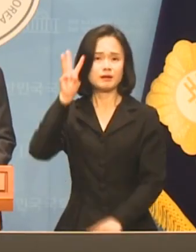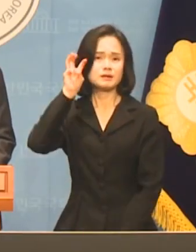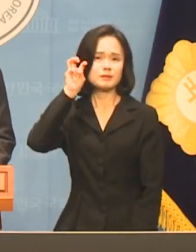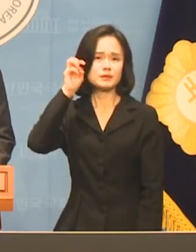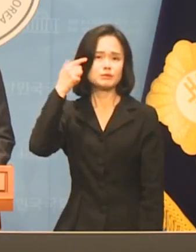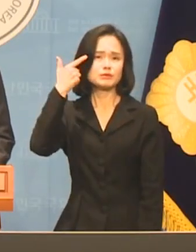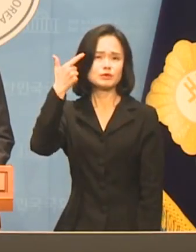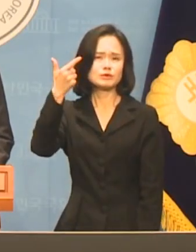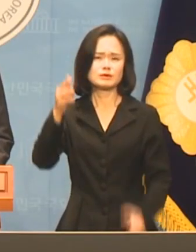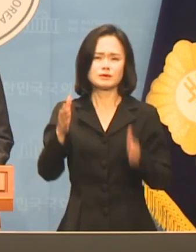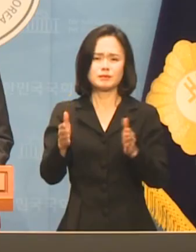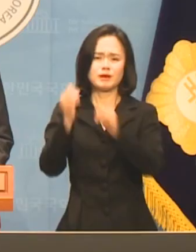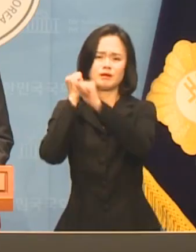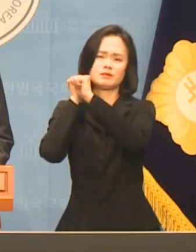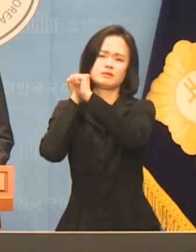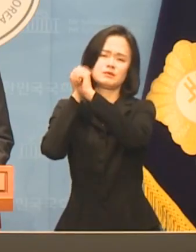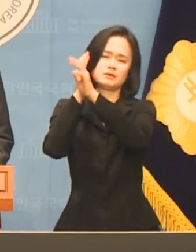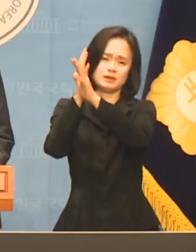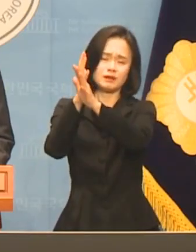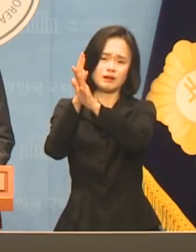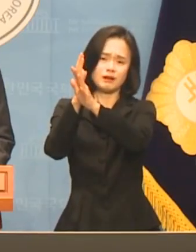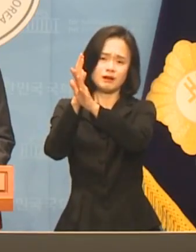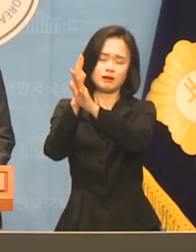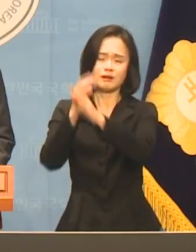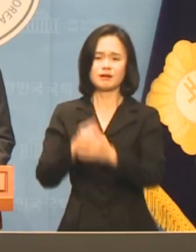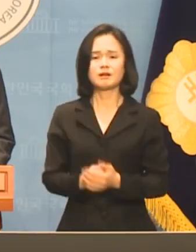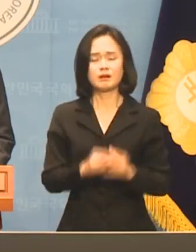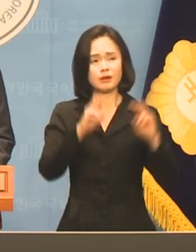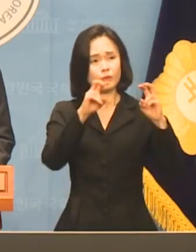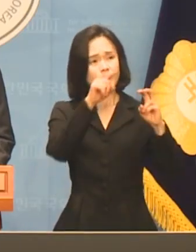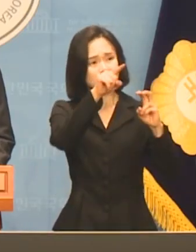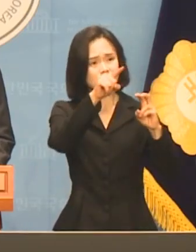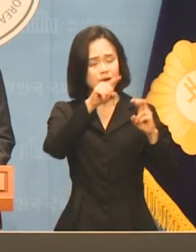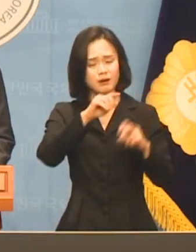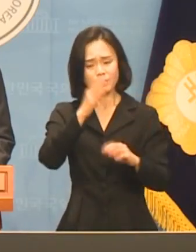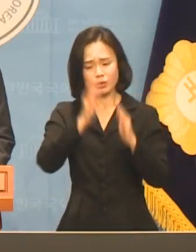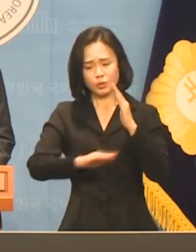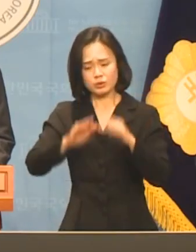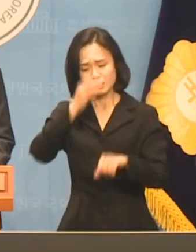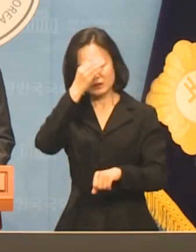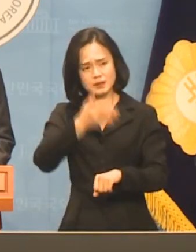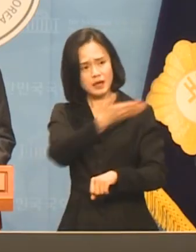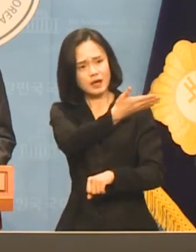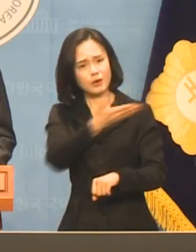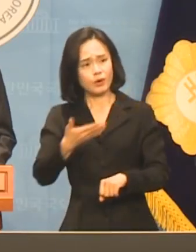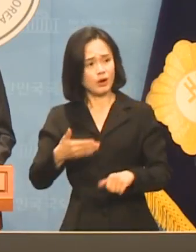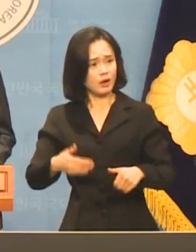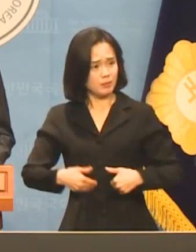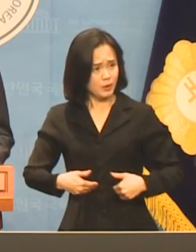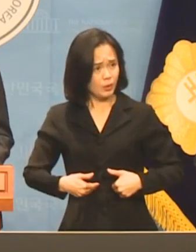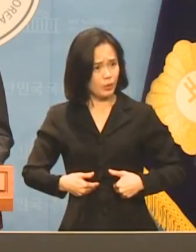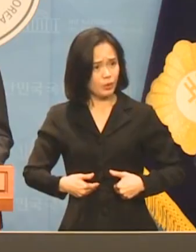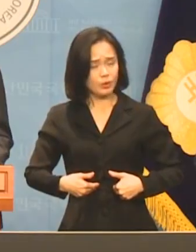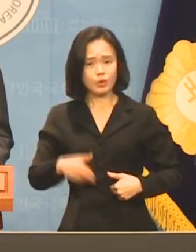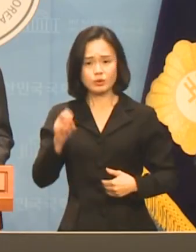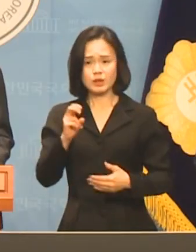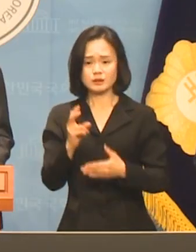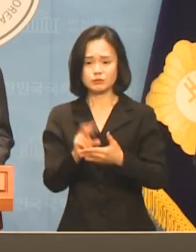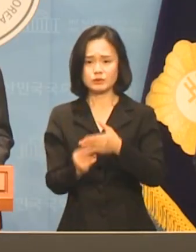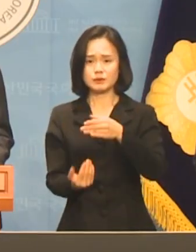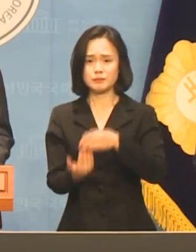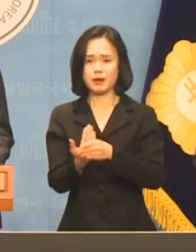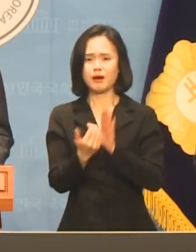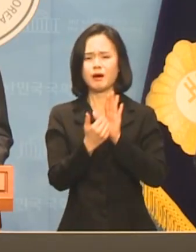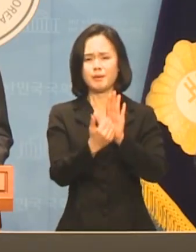치러집니다. 회사의 공식 사과와 재발 방지 대책 등 지켜져야 할 약속들이 우리 앞에 놓여져